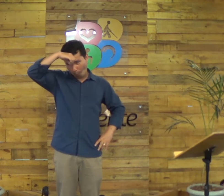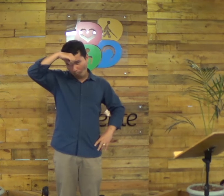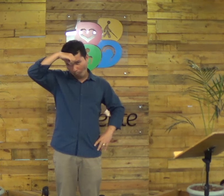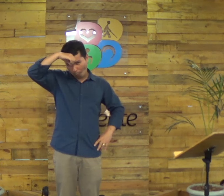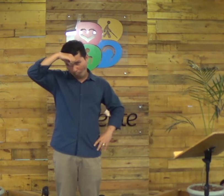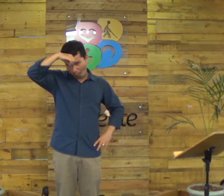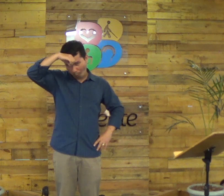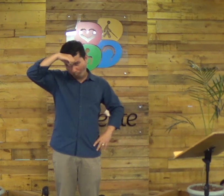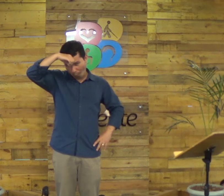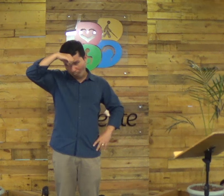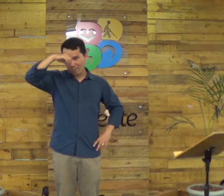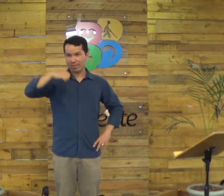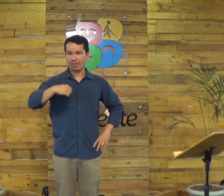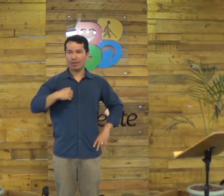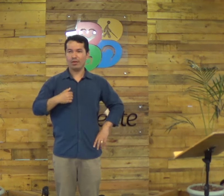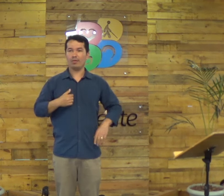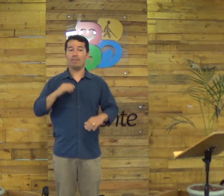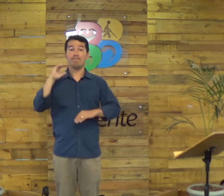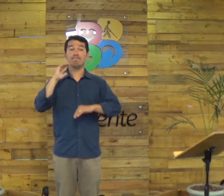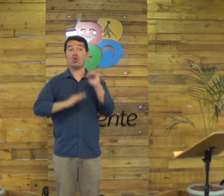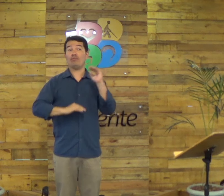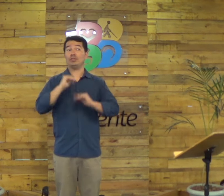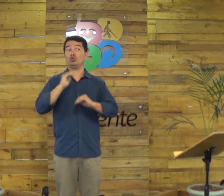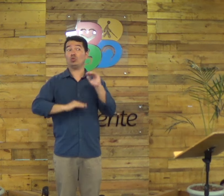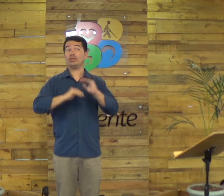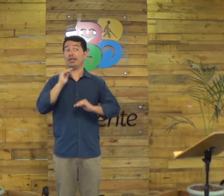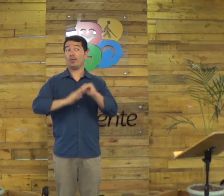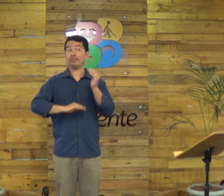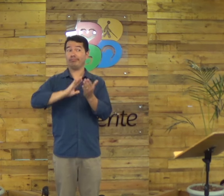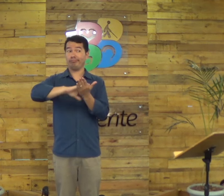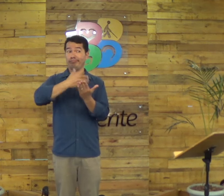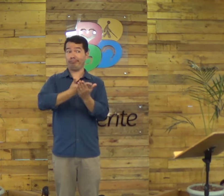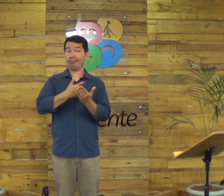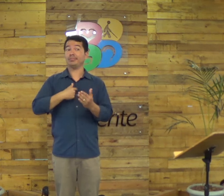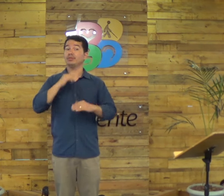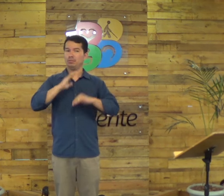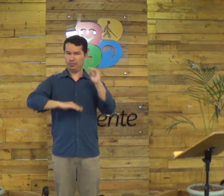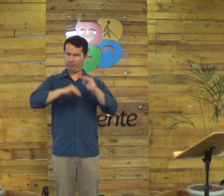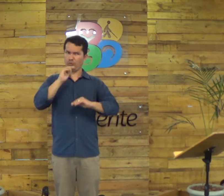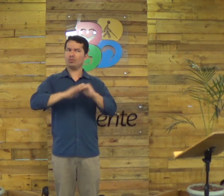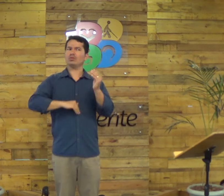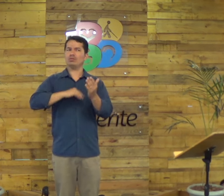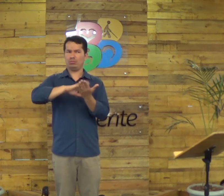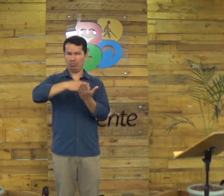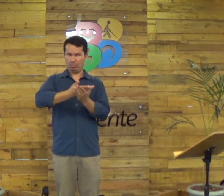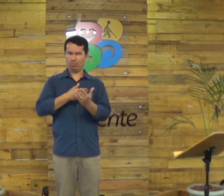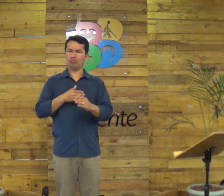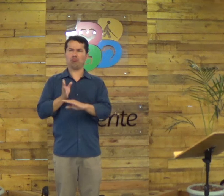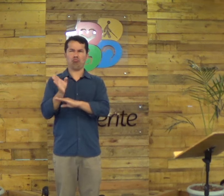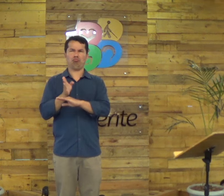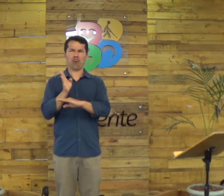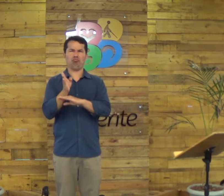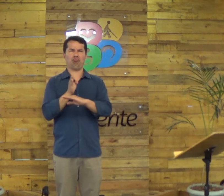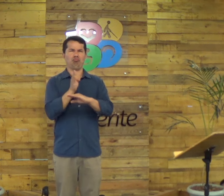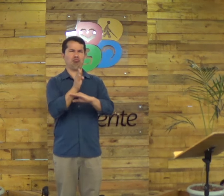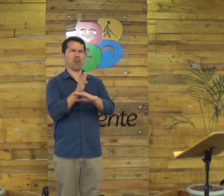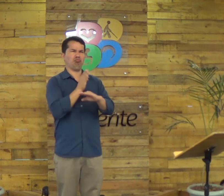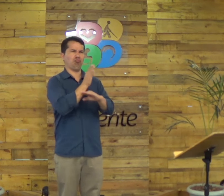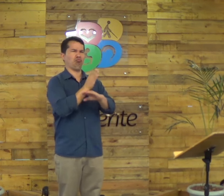Como era, né, você via de nada mesmo, porque, eu era profissional, intérprete, né, era